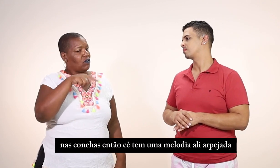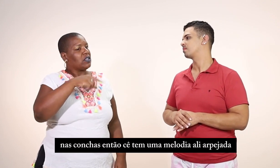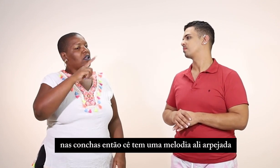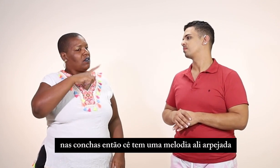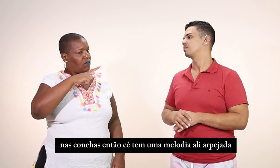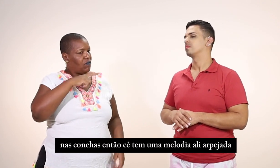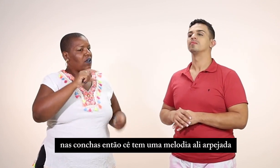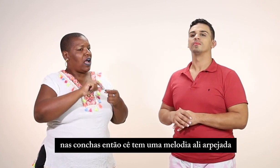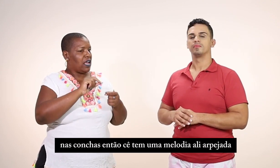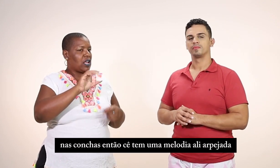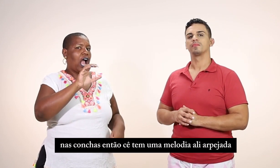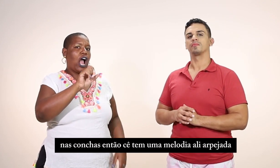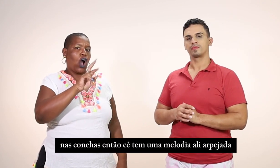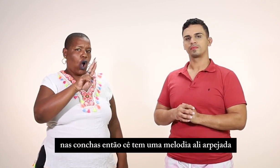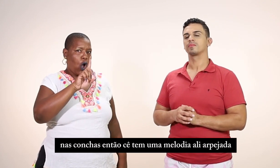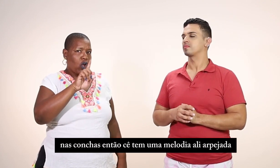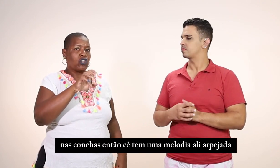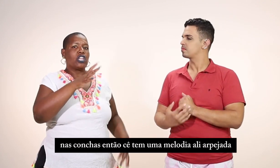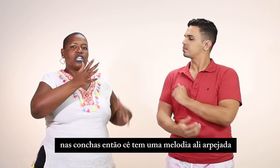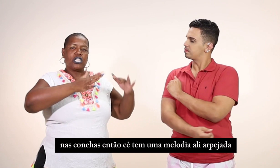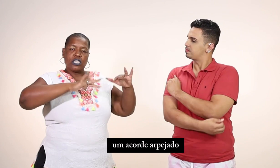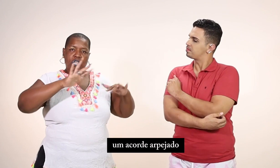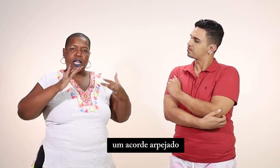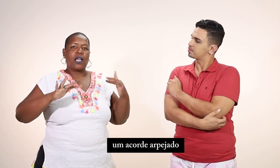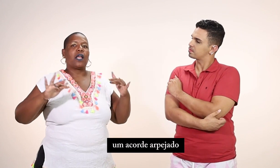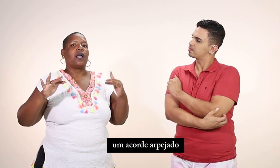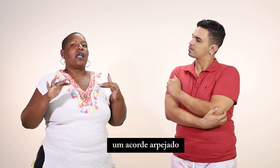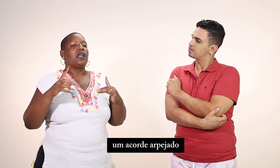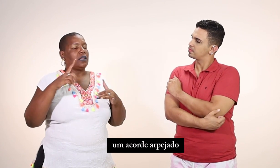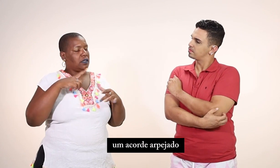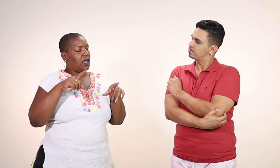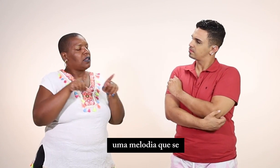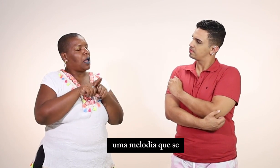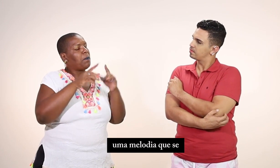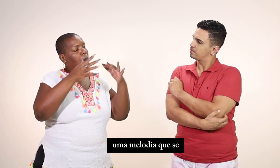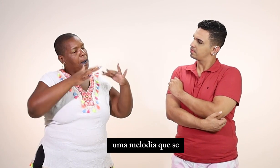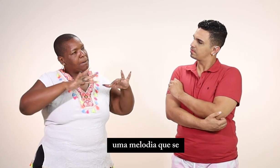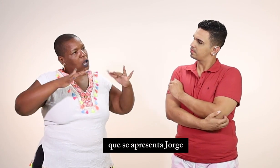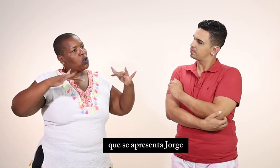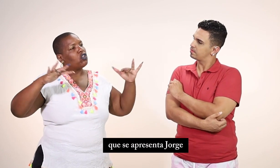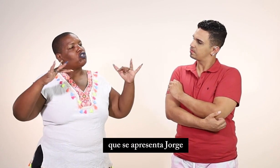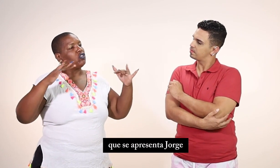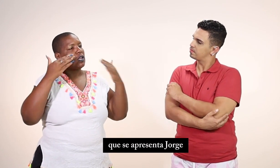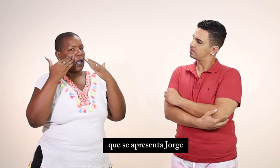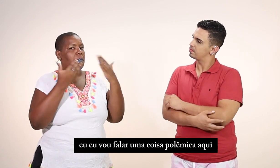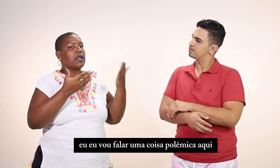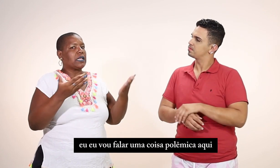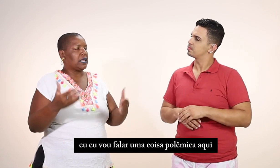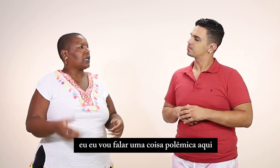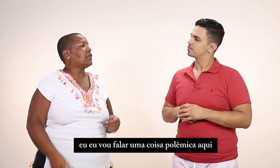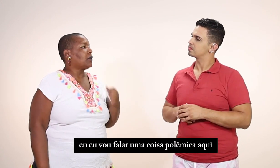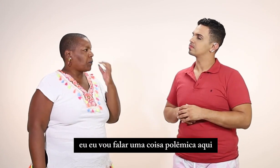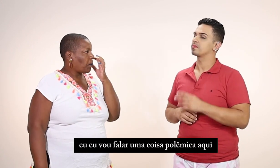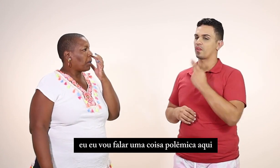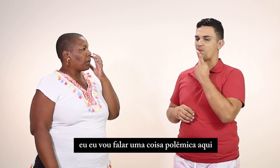Então você tem uma melodia ali arpejada, um acorde arpejado, uma melodia que se apresenta. Jorge, eu vou falar uma